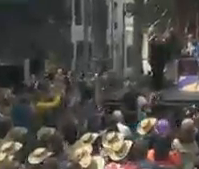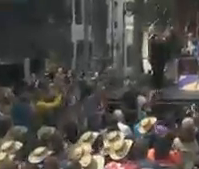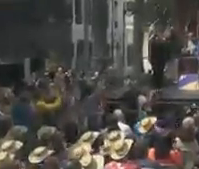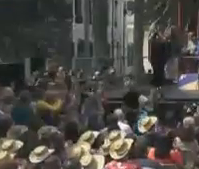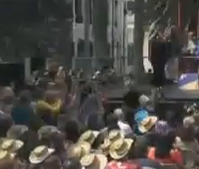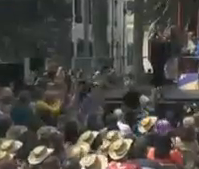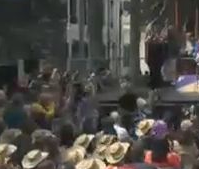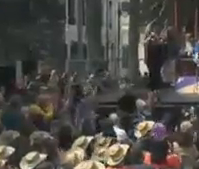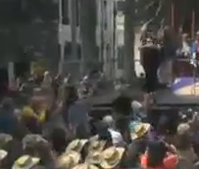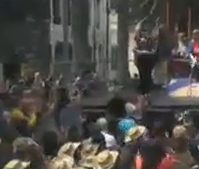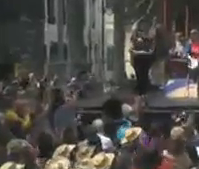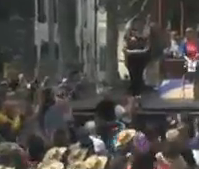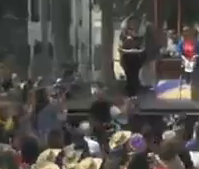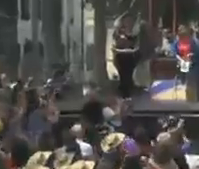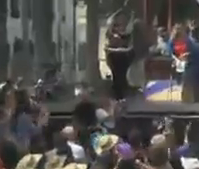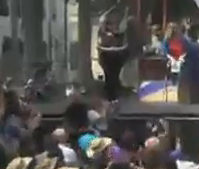Y